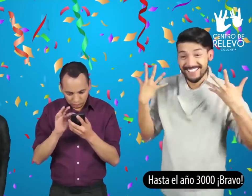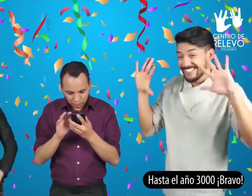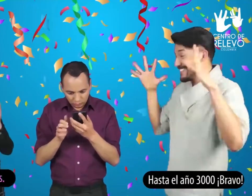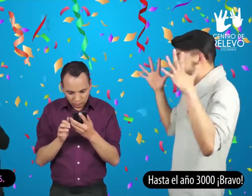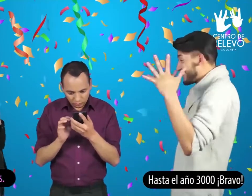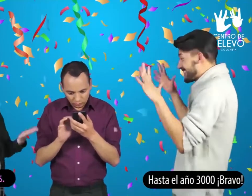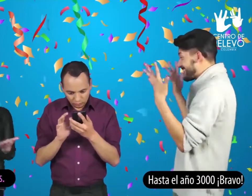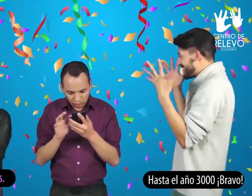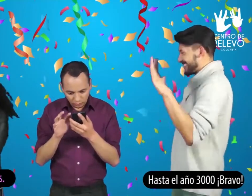Gracias a todos.